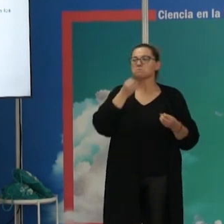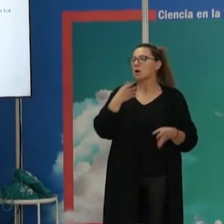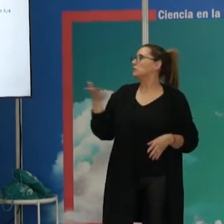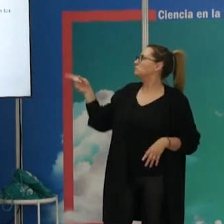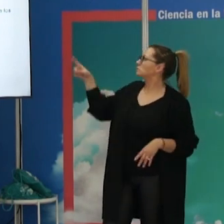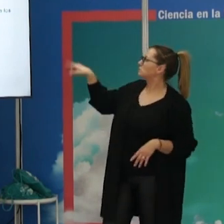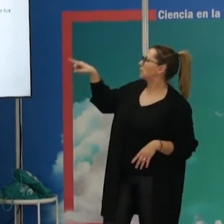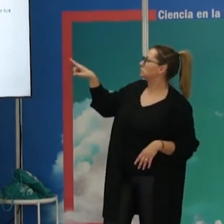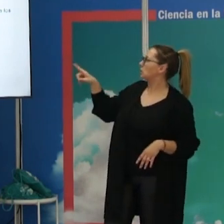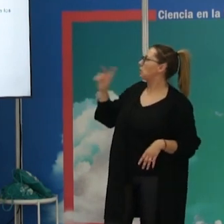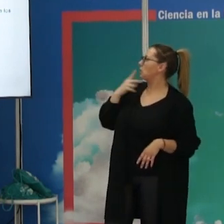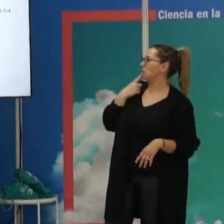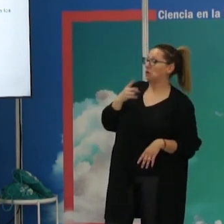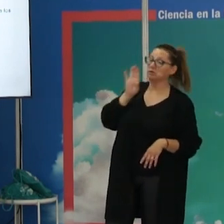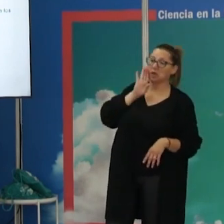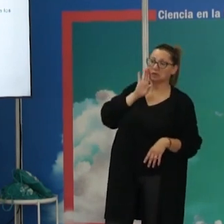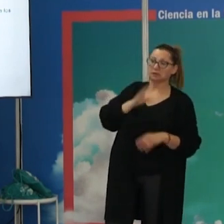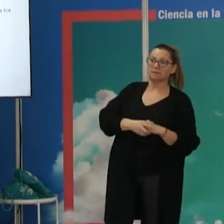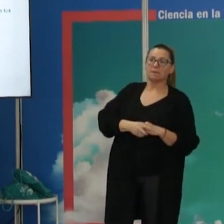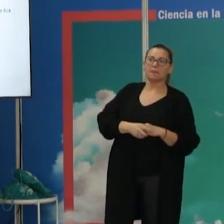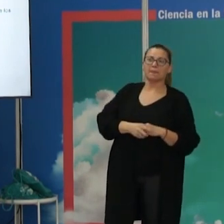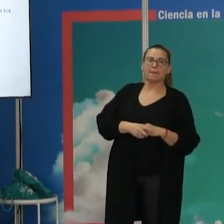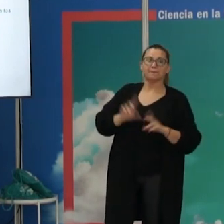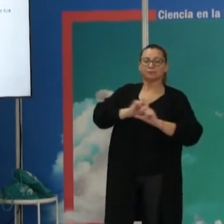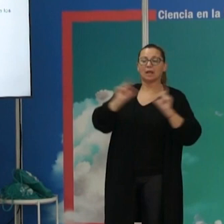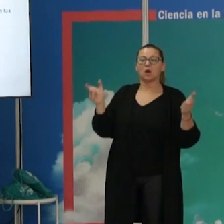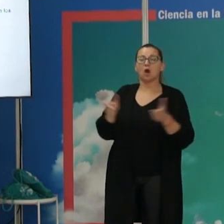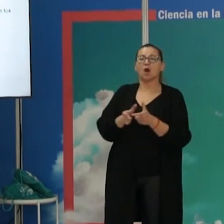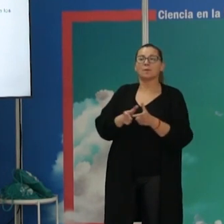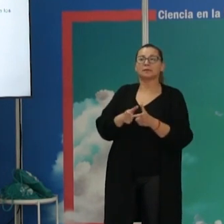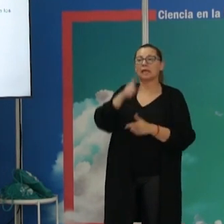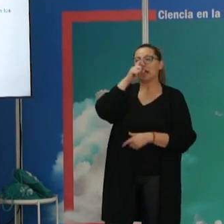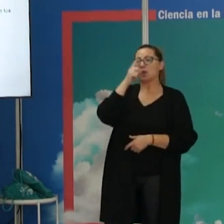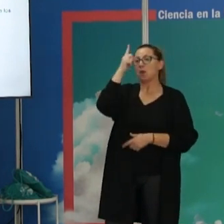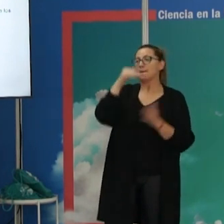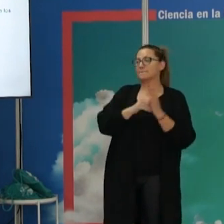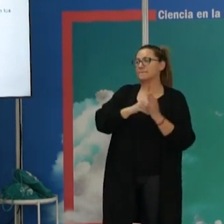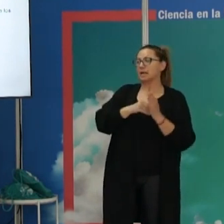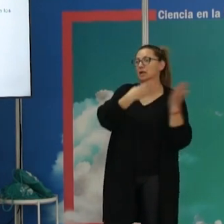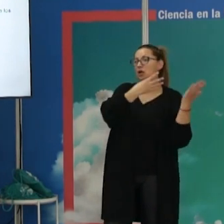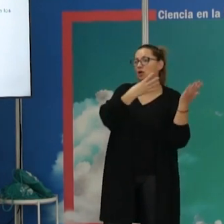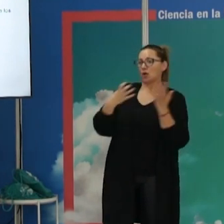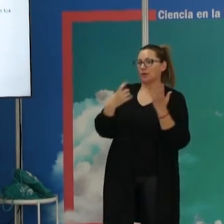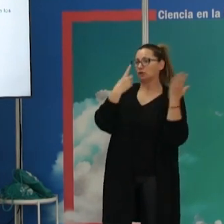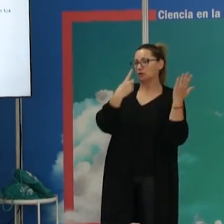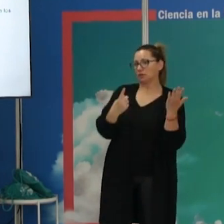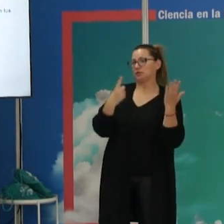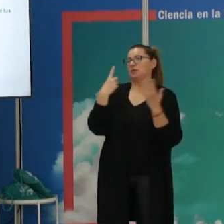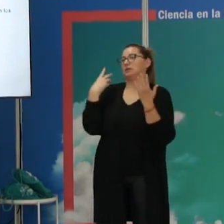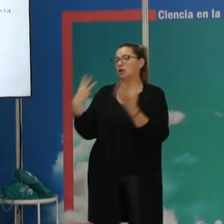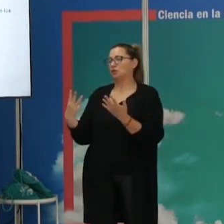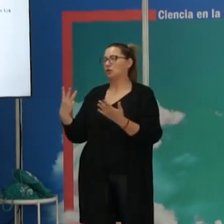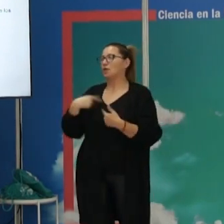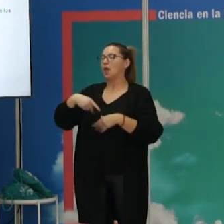más o menos ya lo he planteado. Lo que acabó haciéndose en el Comité Ad Hoc de Harvard en 1968 es asimilar ese estado, el estado de